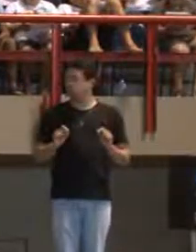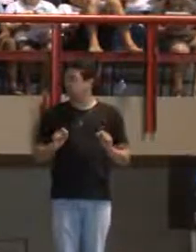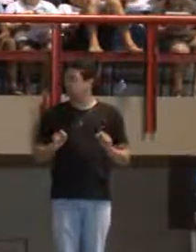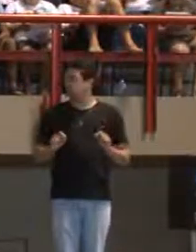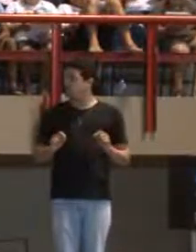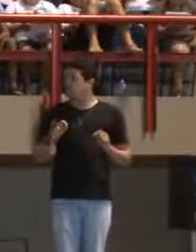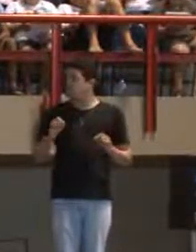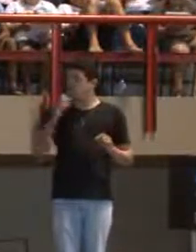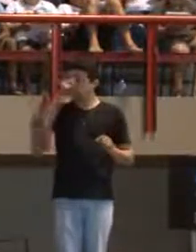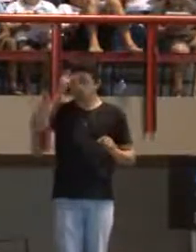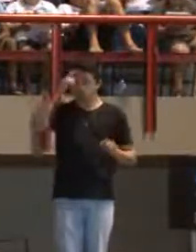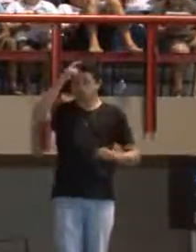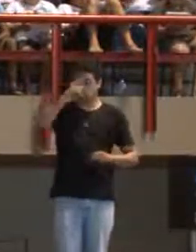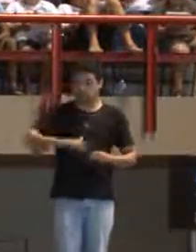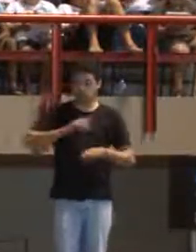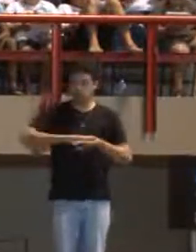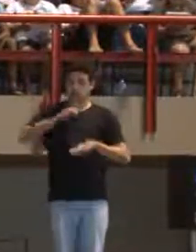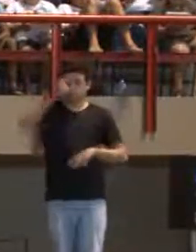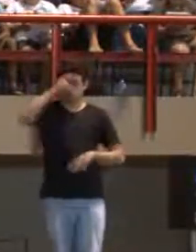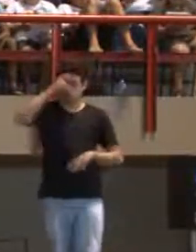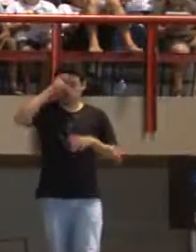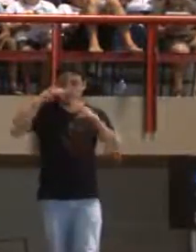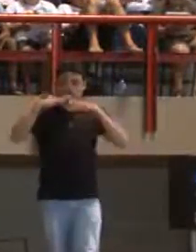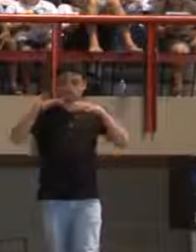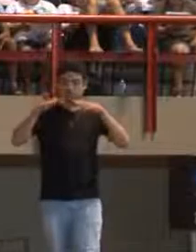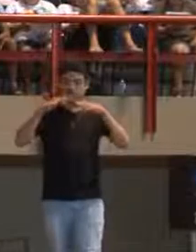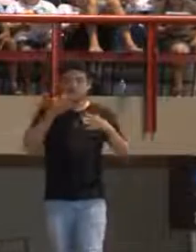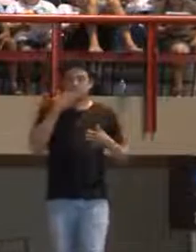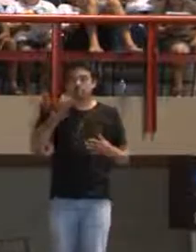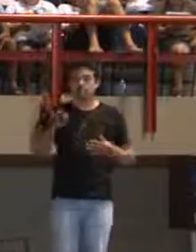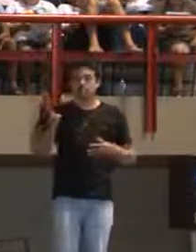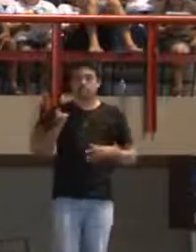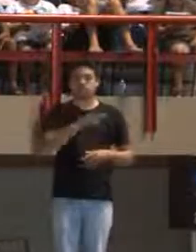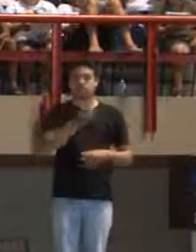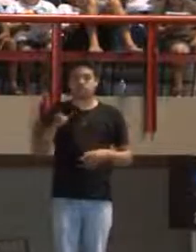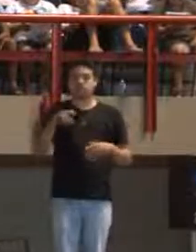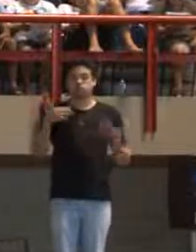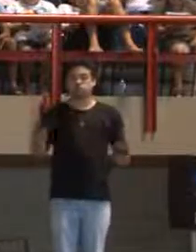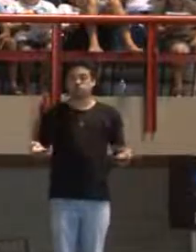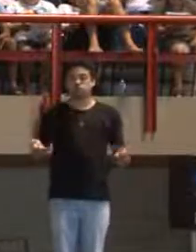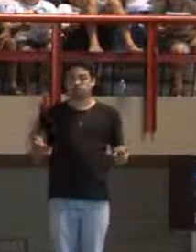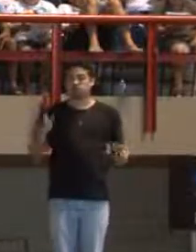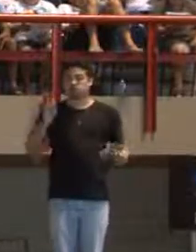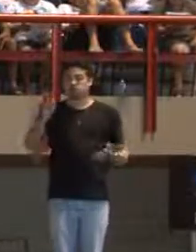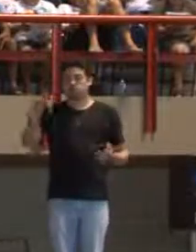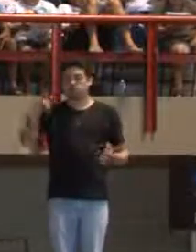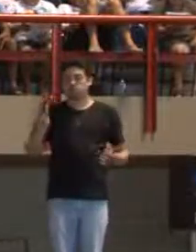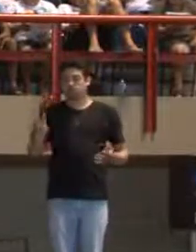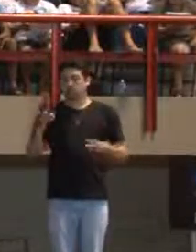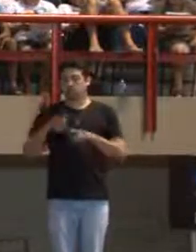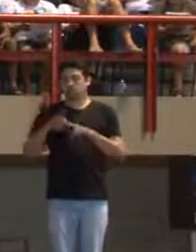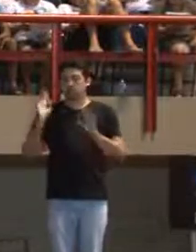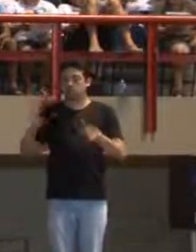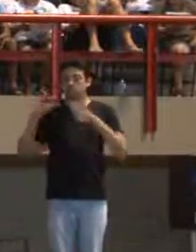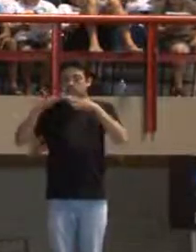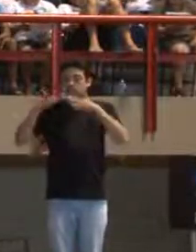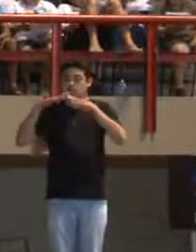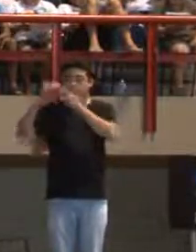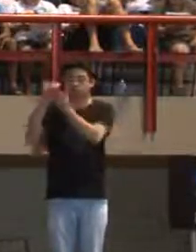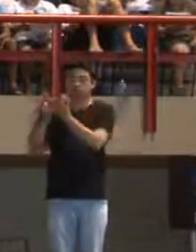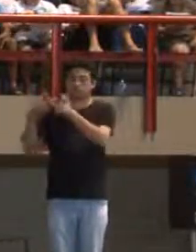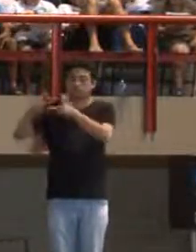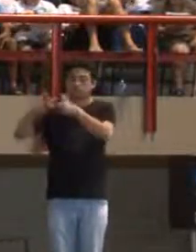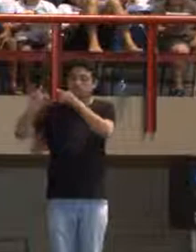esse cidadão ele tem consciência ambiental, ele vai preferir que combustível? O GNV, que agride menos o meio